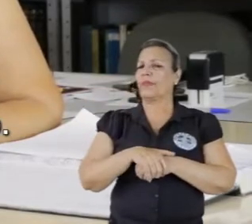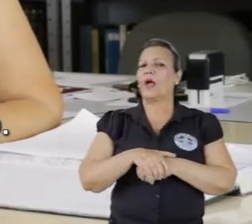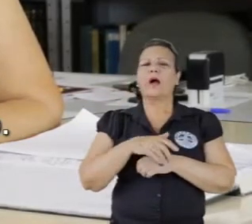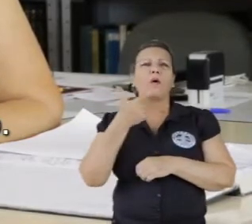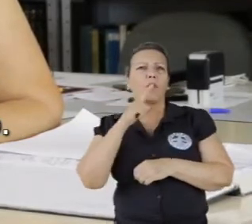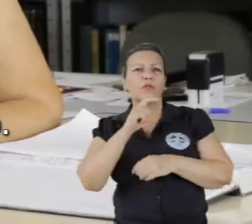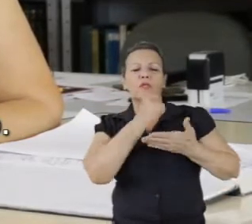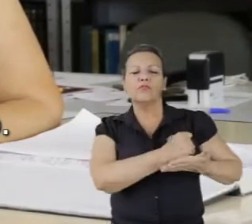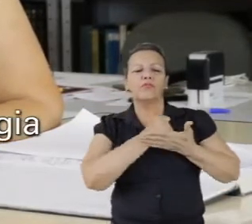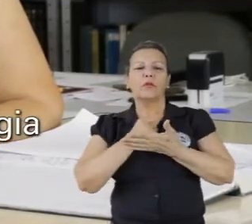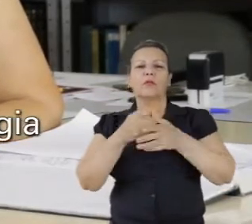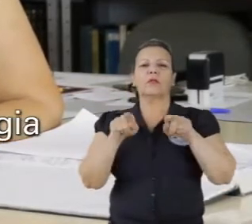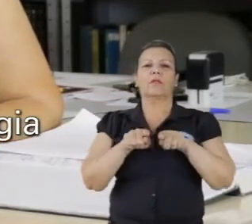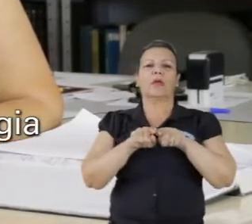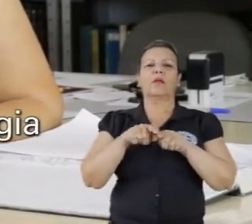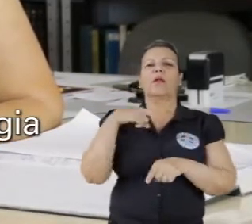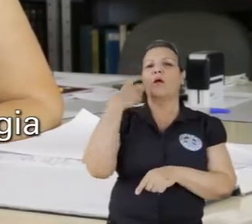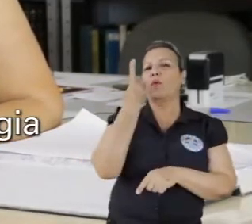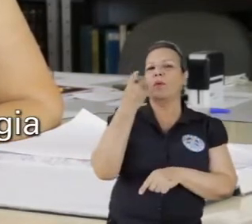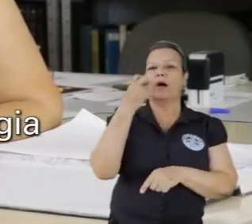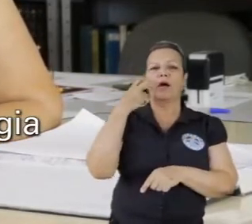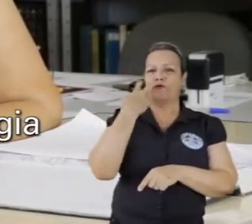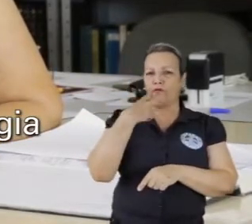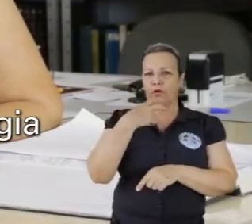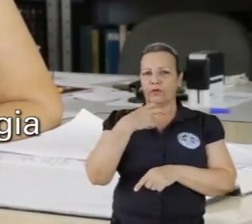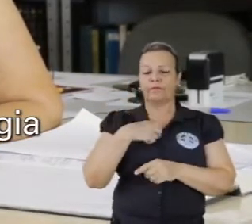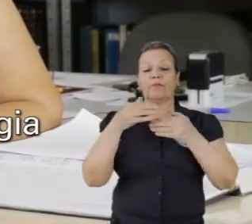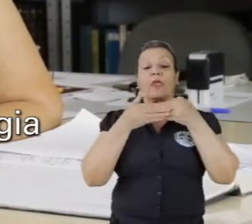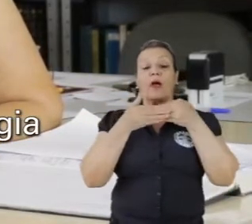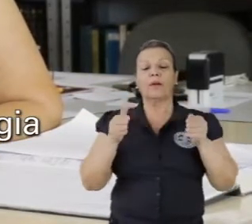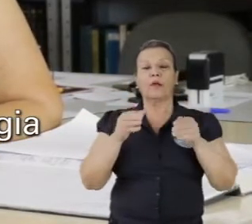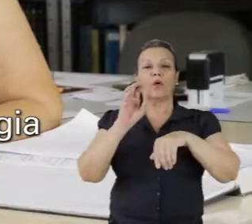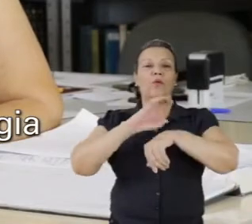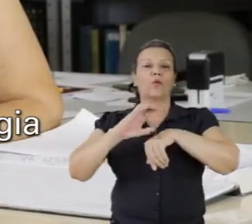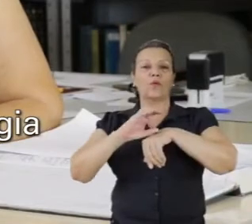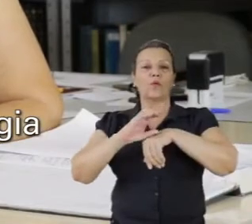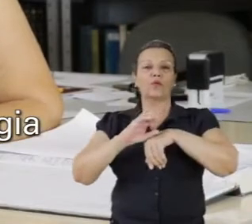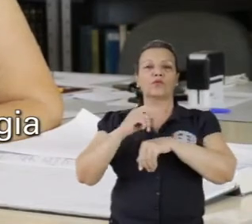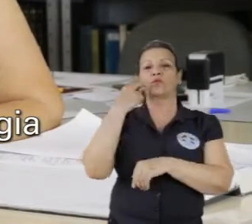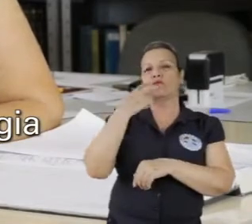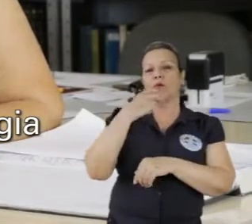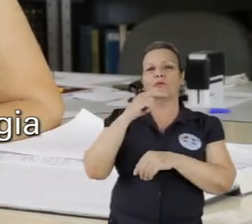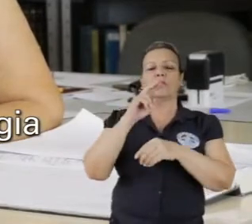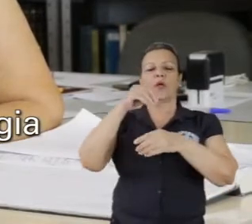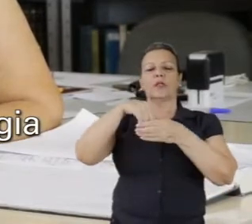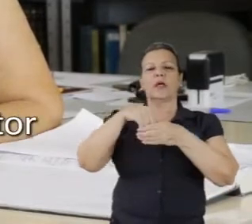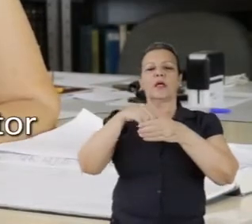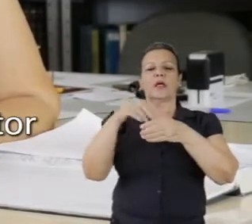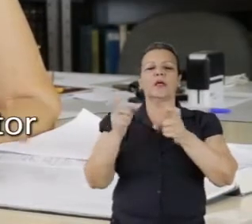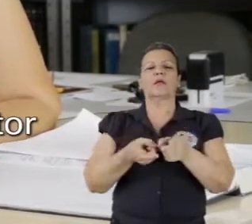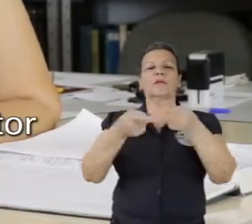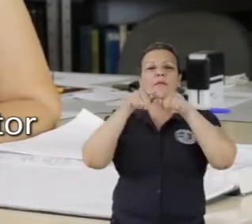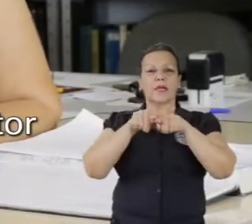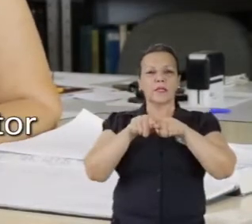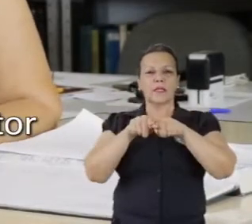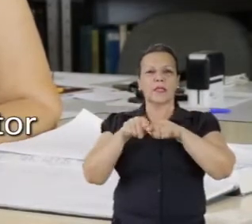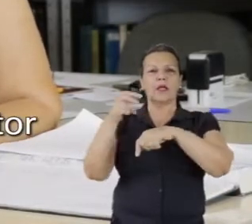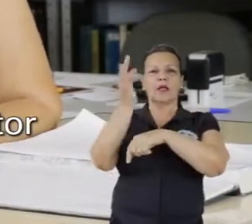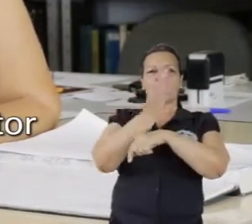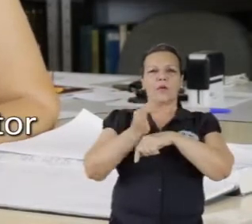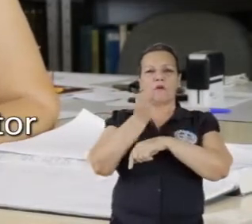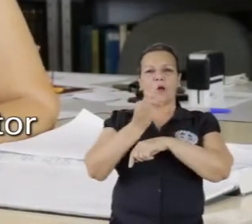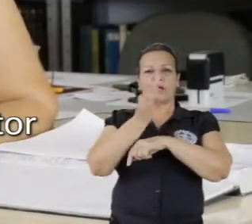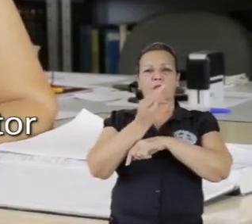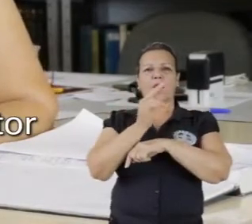também a fono, abriu-se um curso de fonoaudiologia em parceria com a Unifran, e daí foi aonde